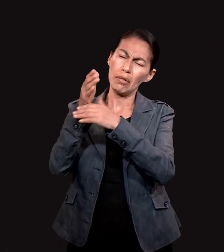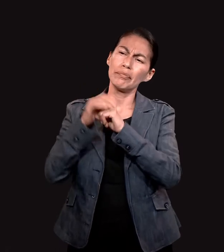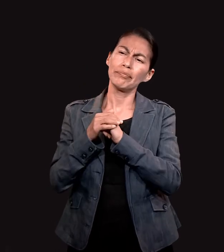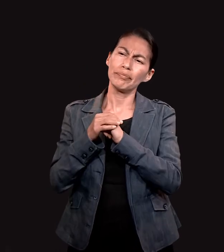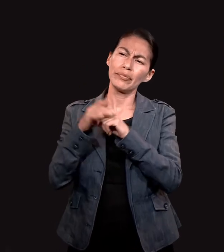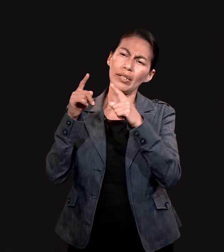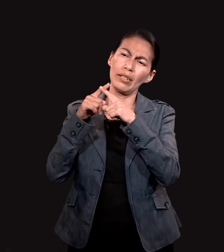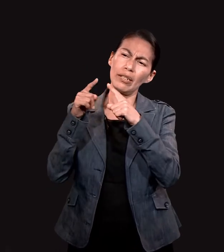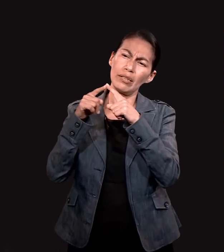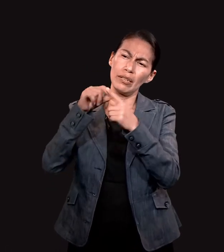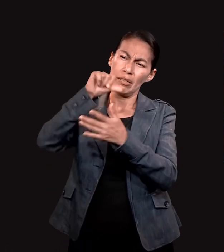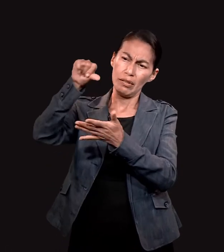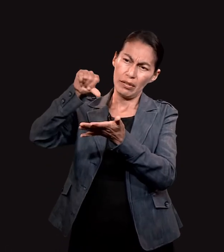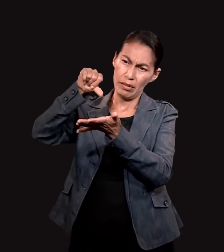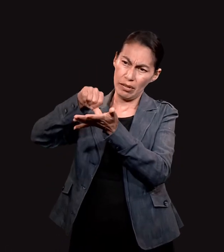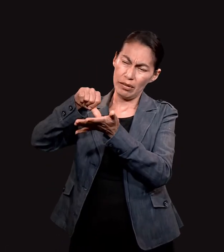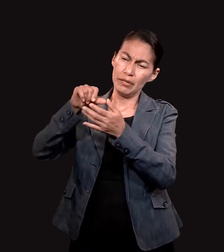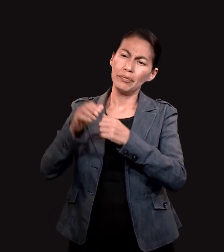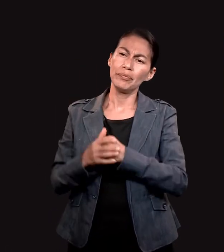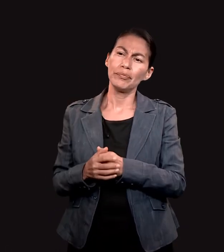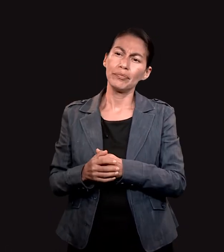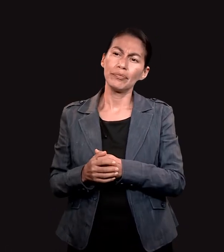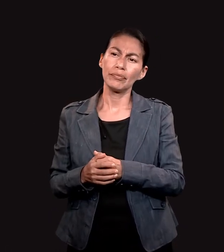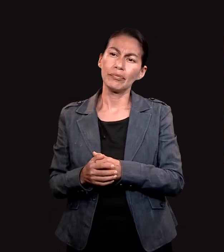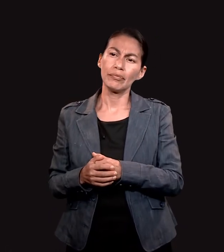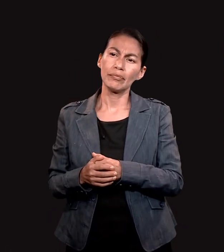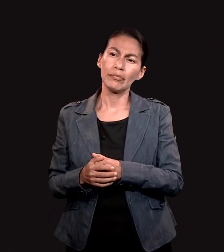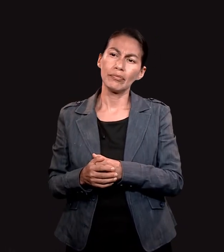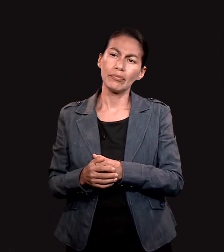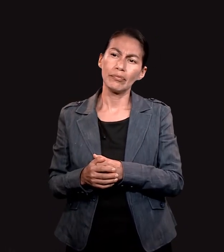una iglesia, que era la iglesia central.